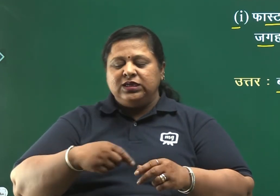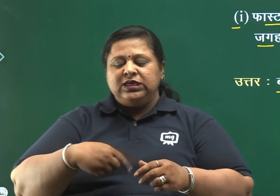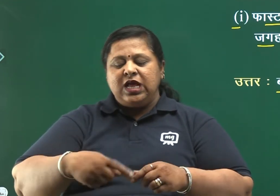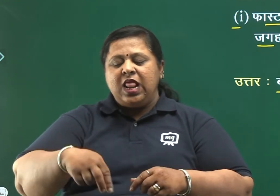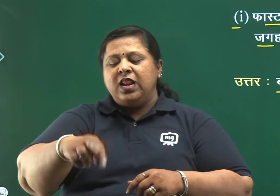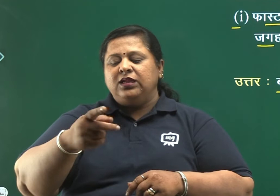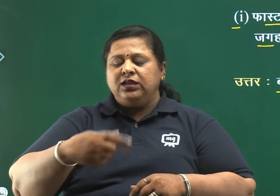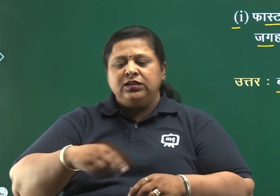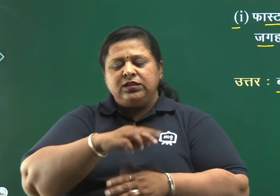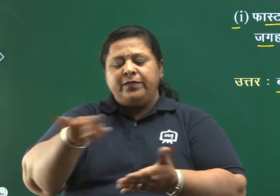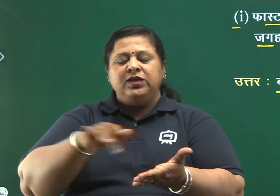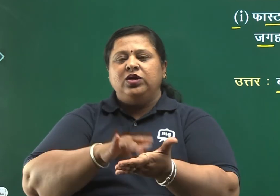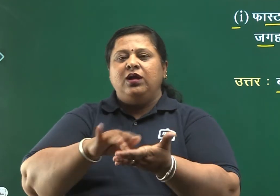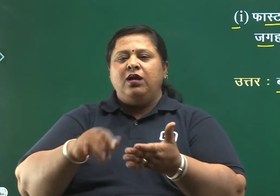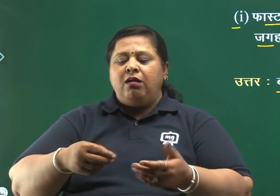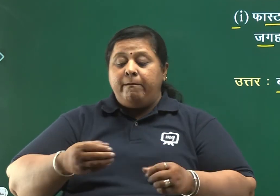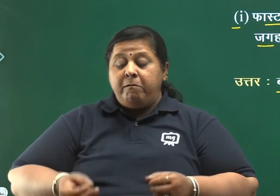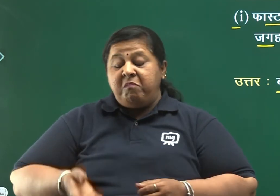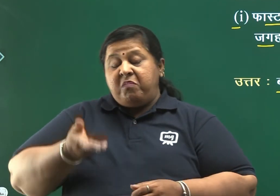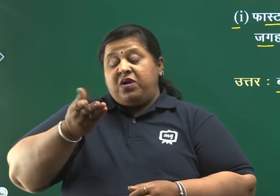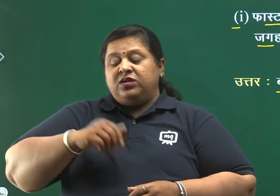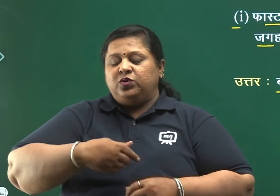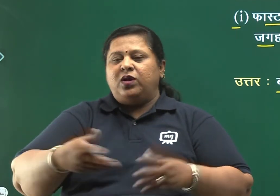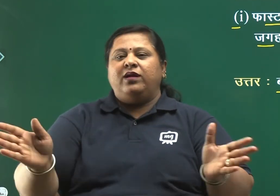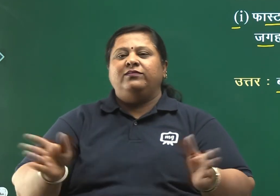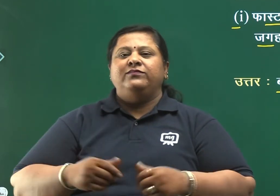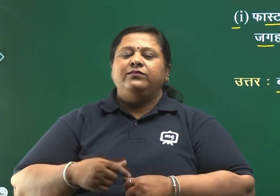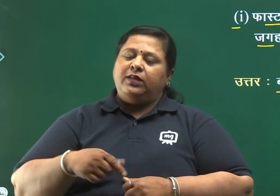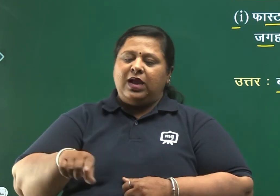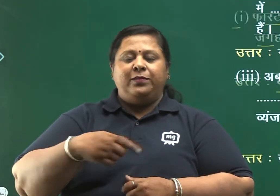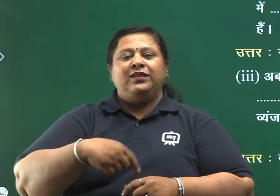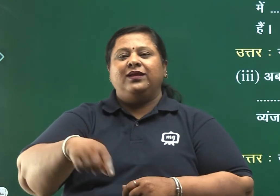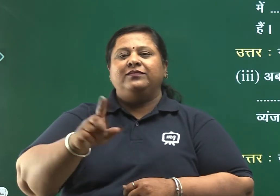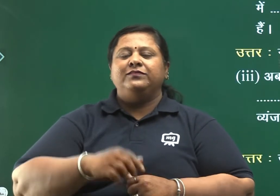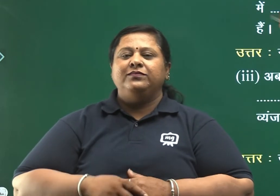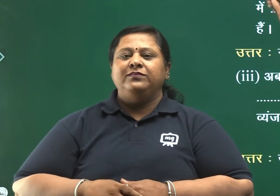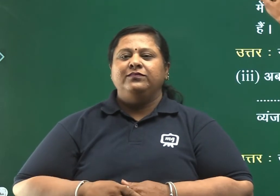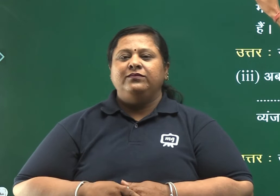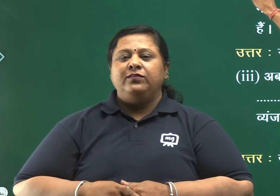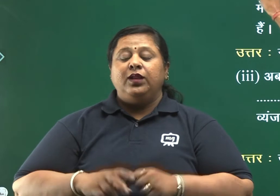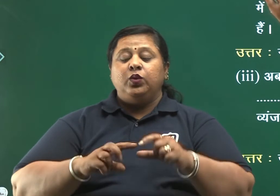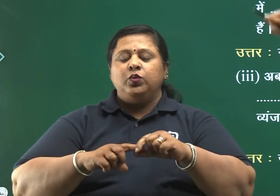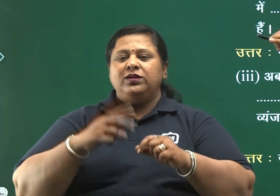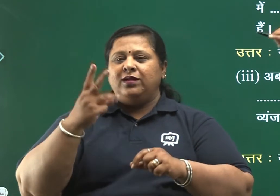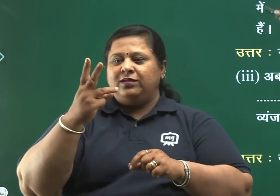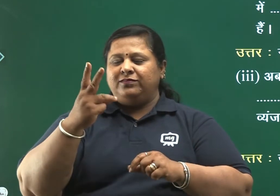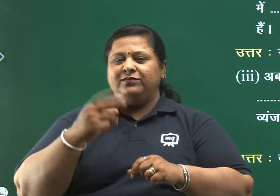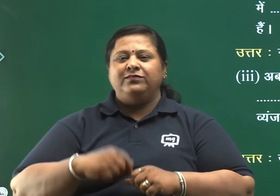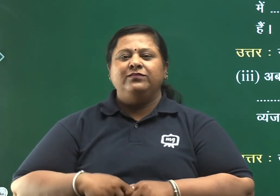सभी जगह बढ़ चुका है। आगे बढ़ते हैं। दूसरा प्रश्न,